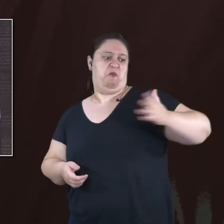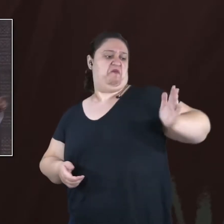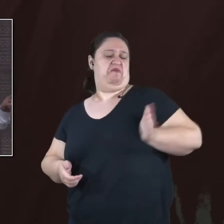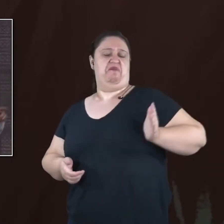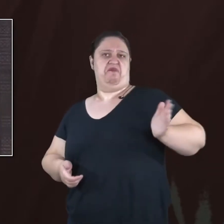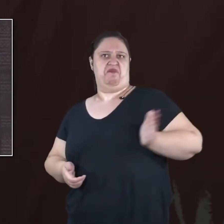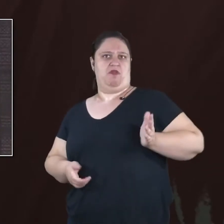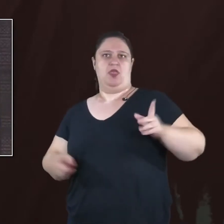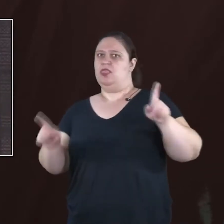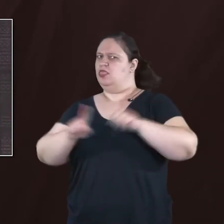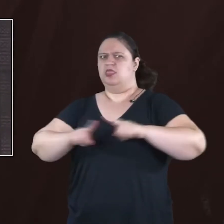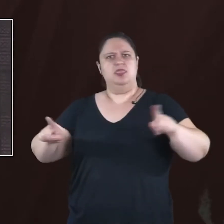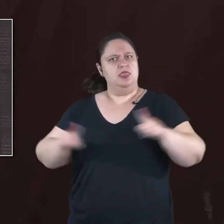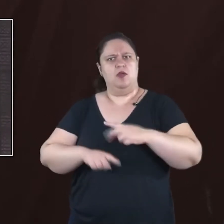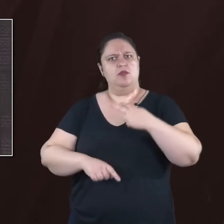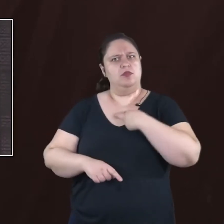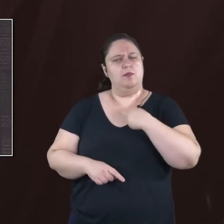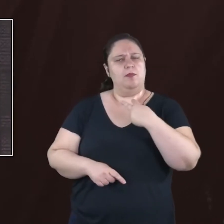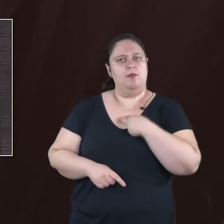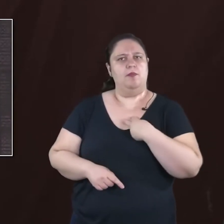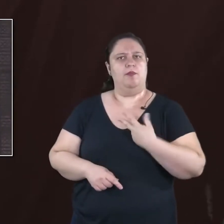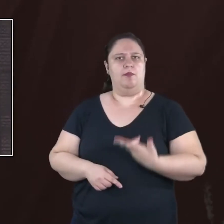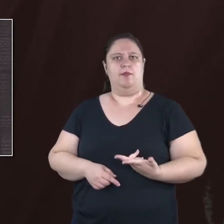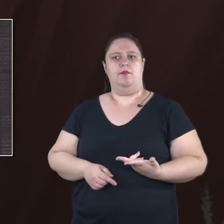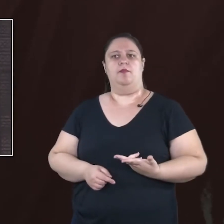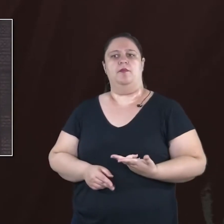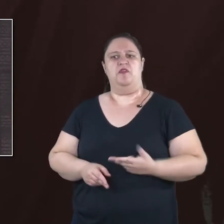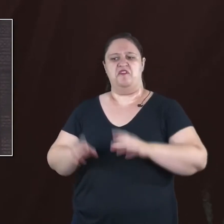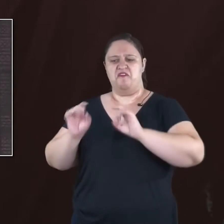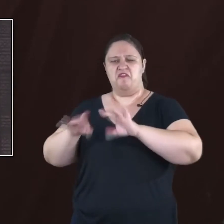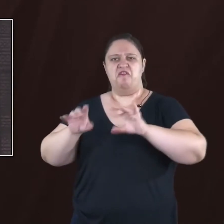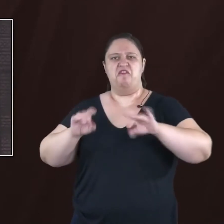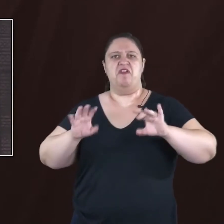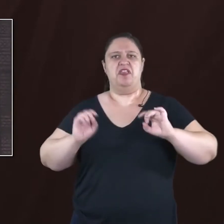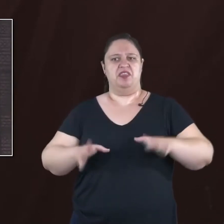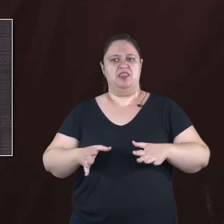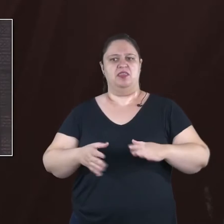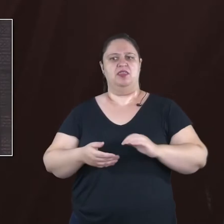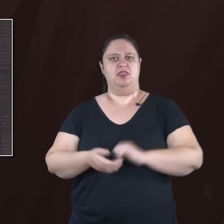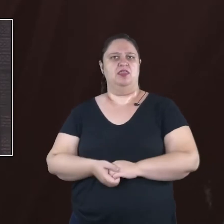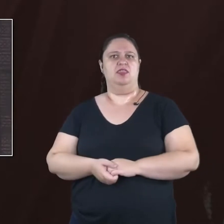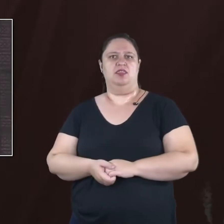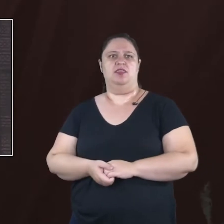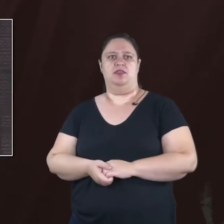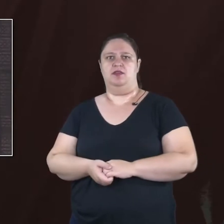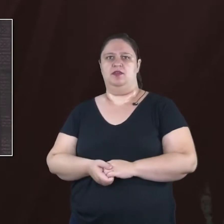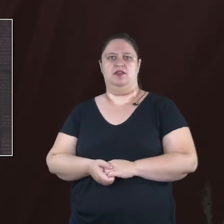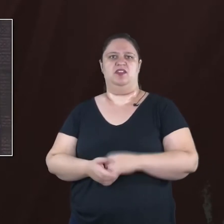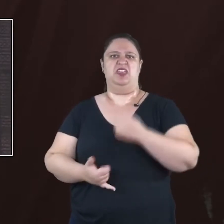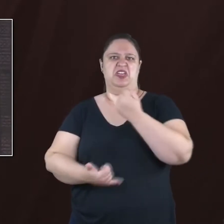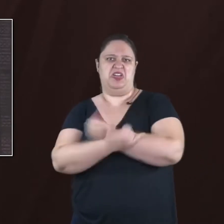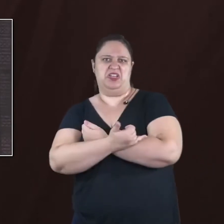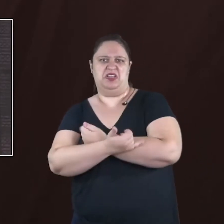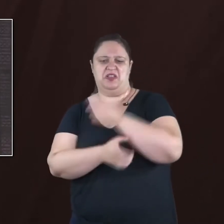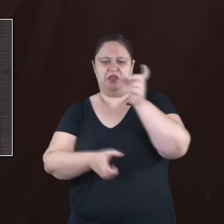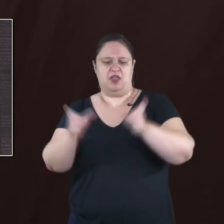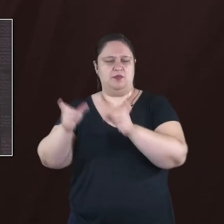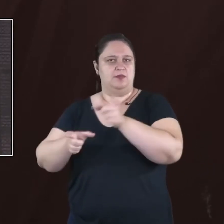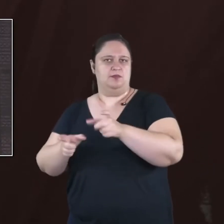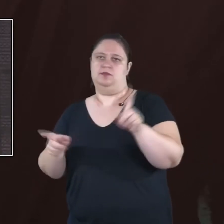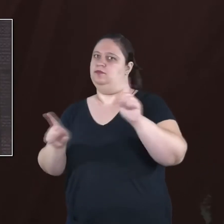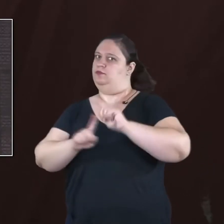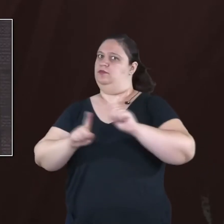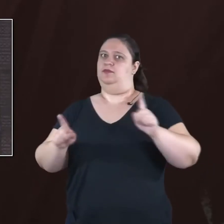para dinheiro. Não venda um produto de uma forma enganosa, tá? Então